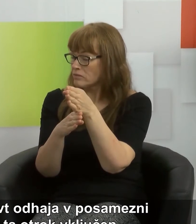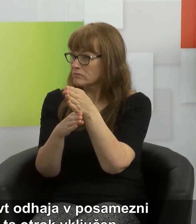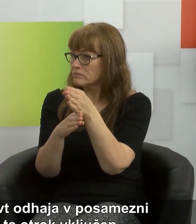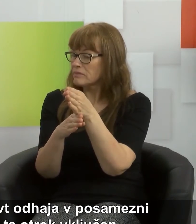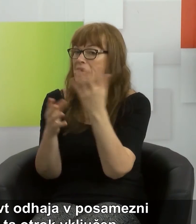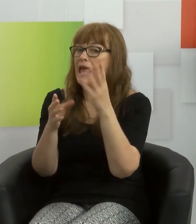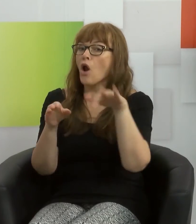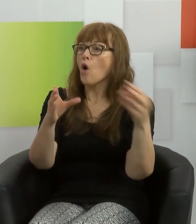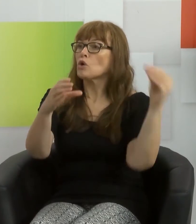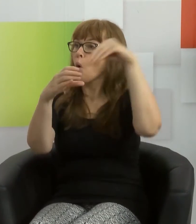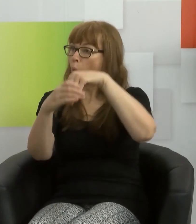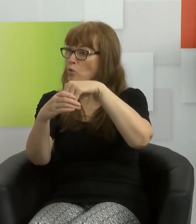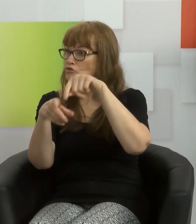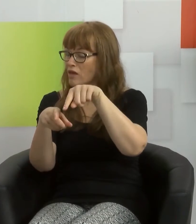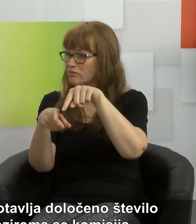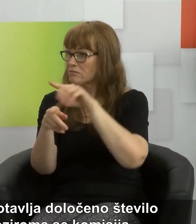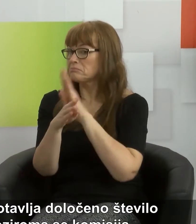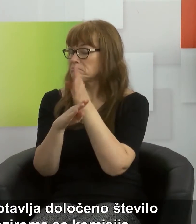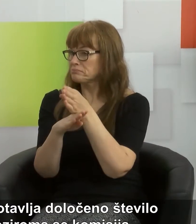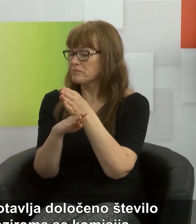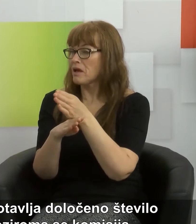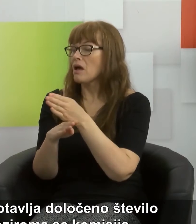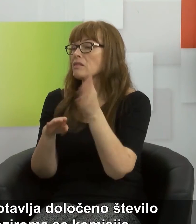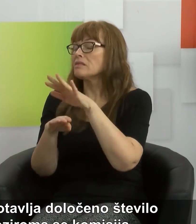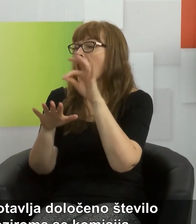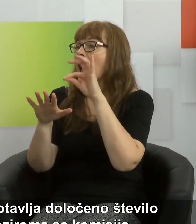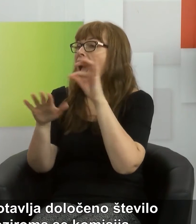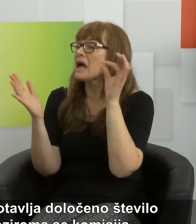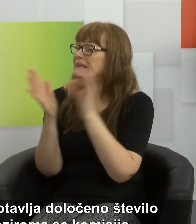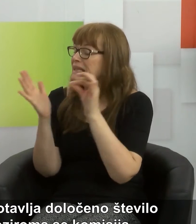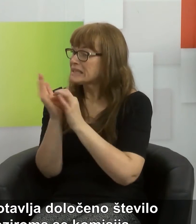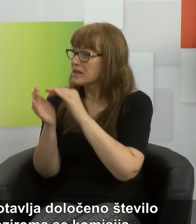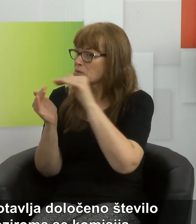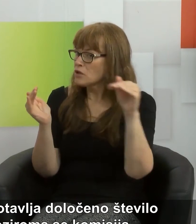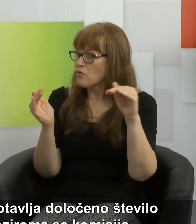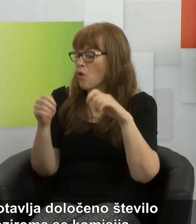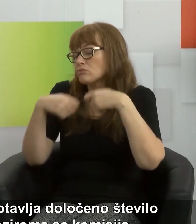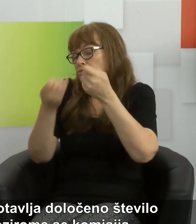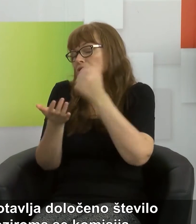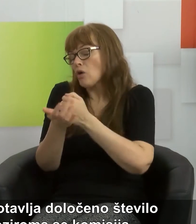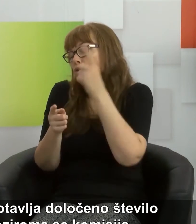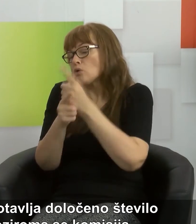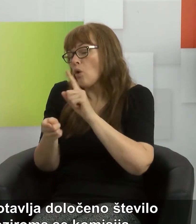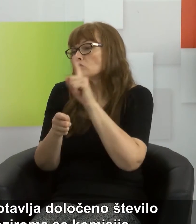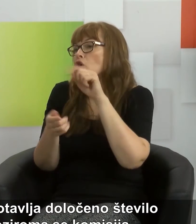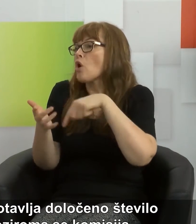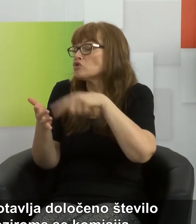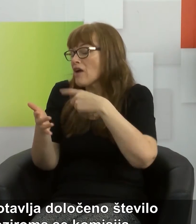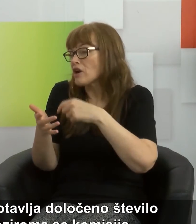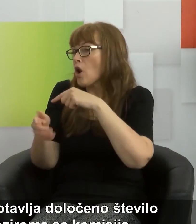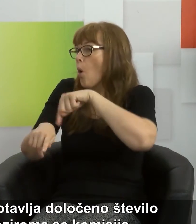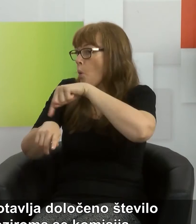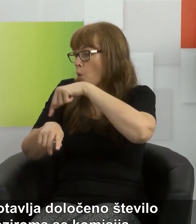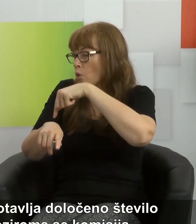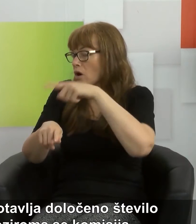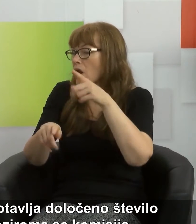otrok vključen. Na tedenskem nivoju zagotavlja določeno število ur, ki